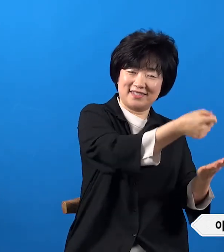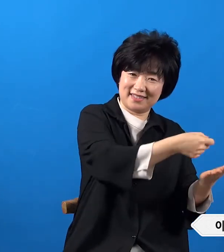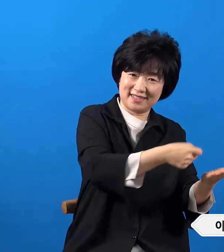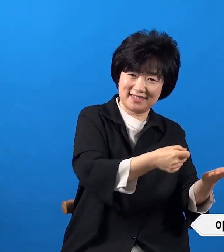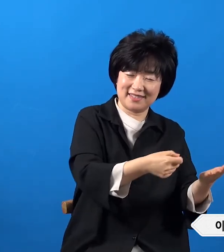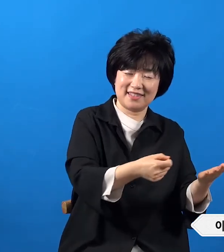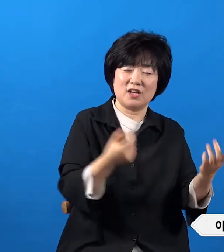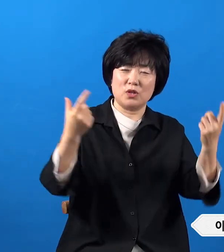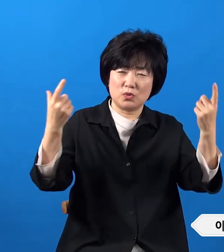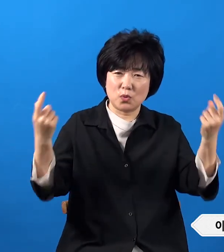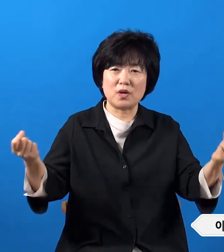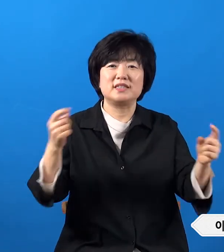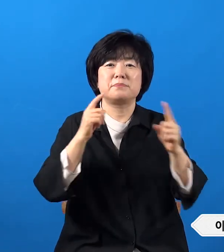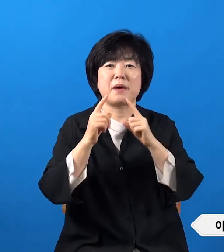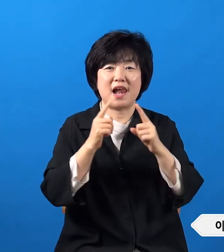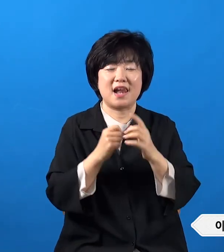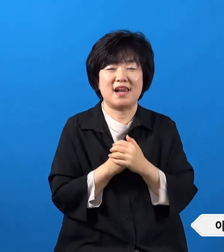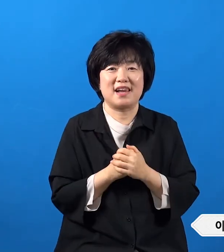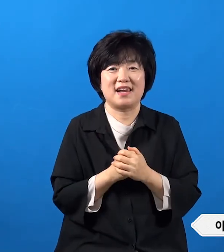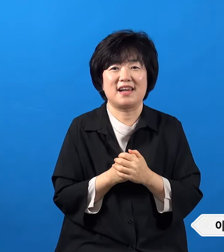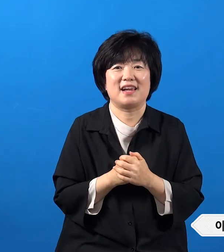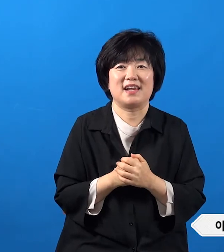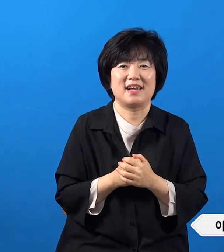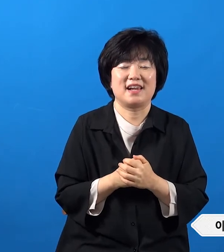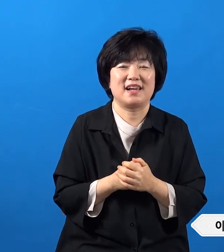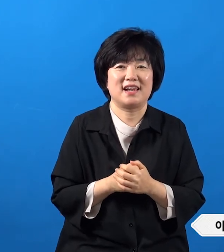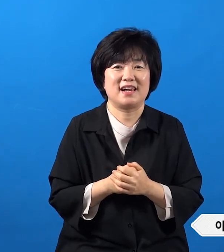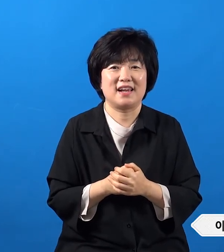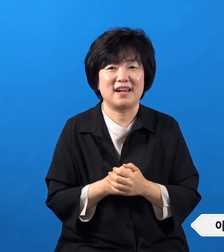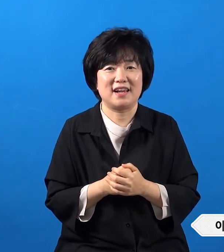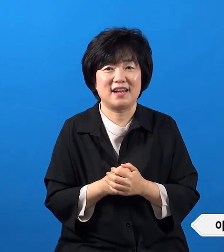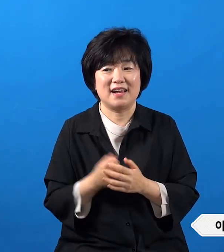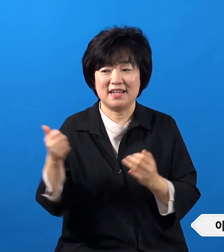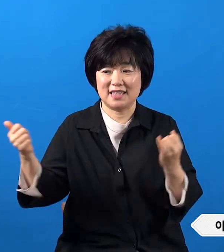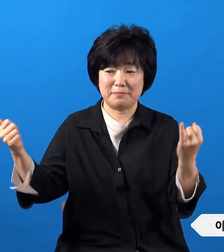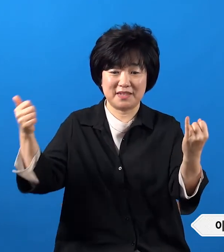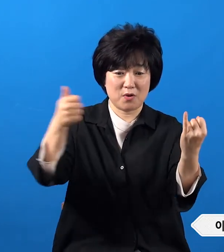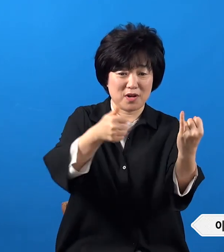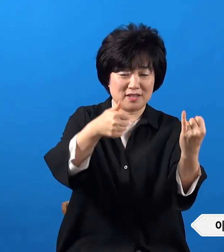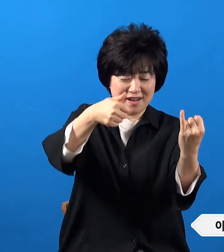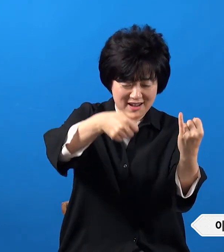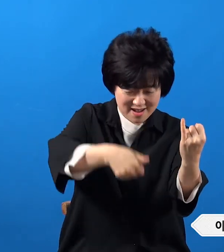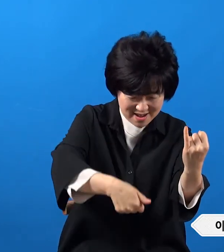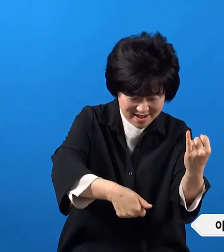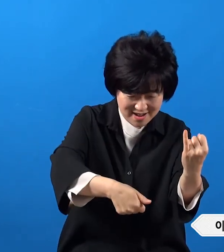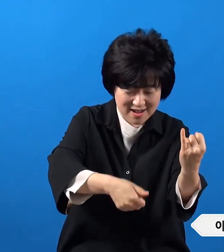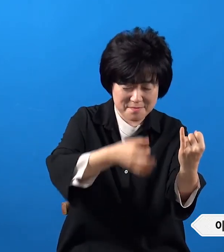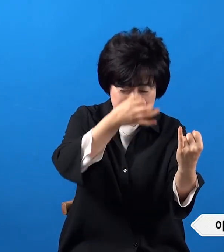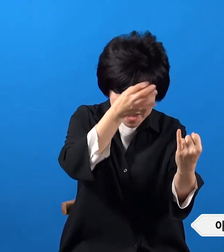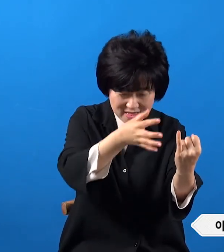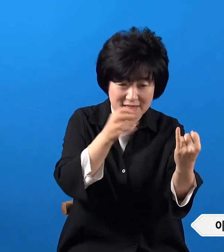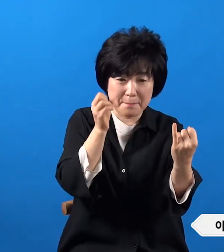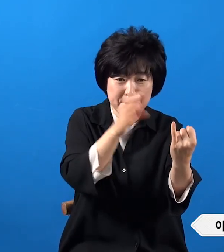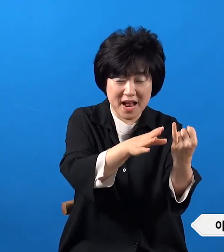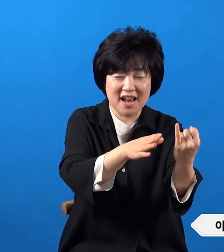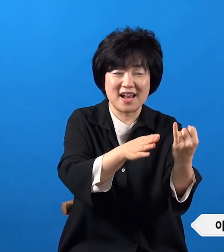똑같은 사실을 강조합니다. 자, 그가 그녀를 찾아와서 용서를 빌 수 있었던